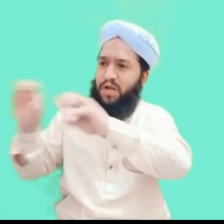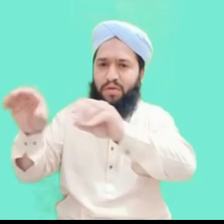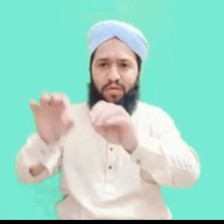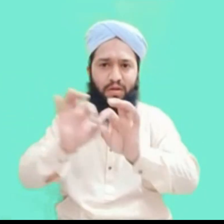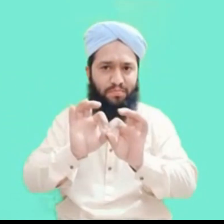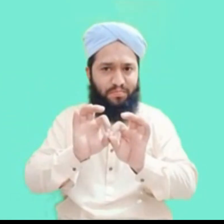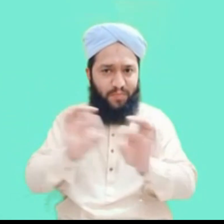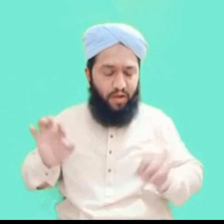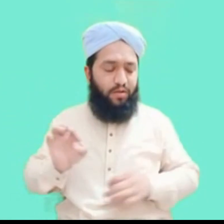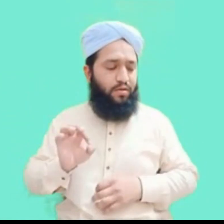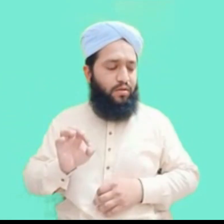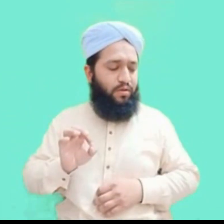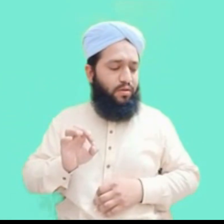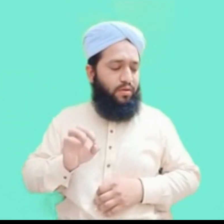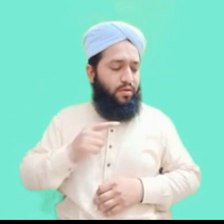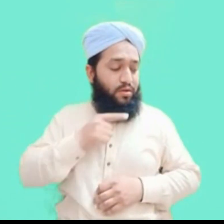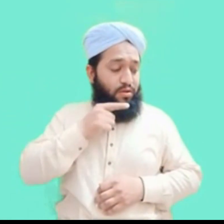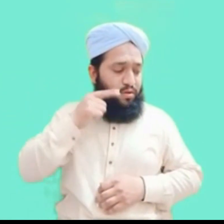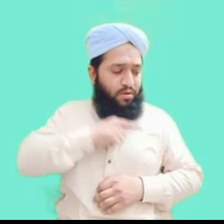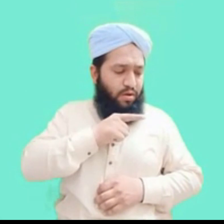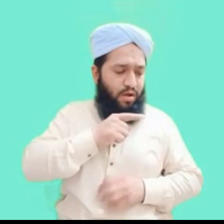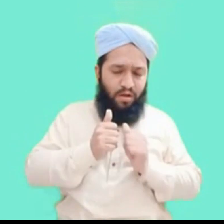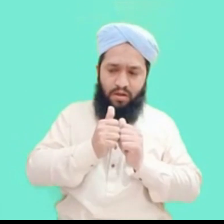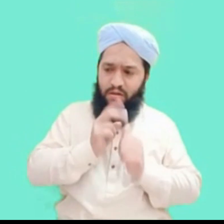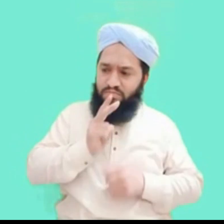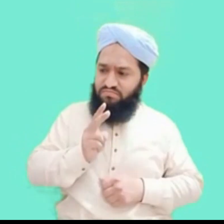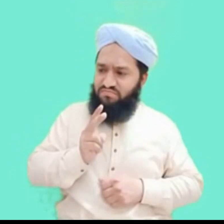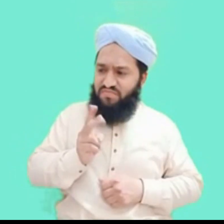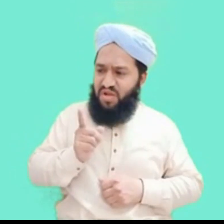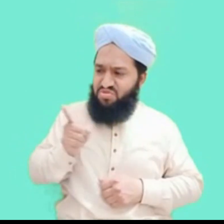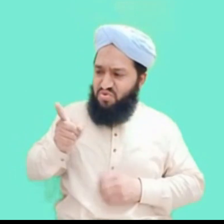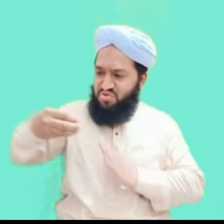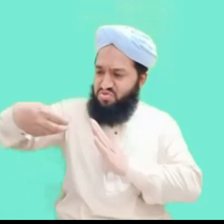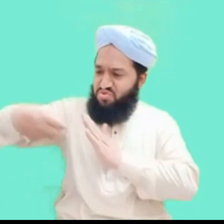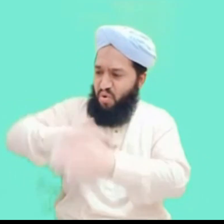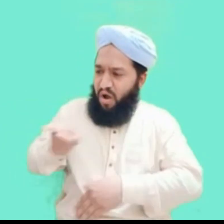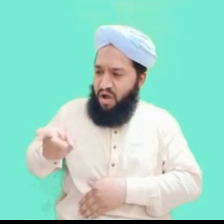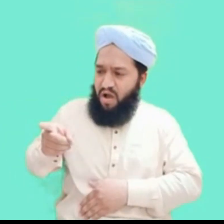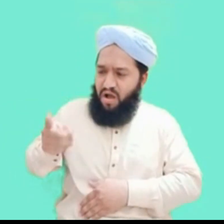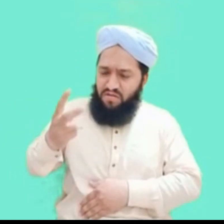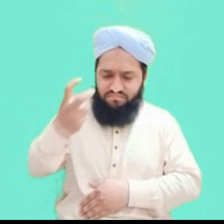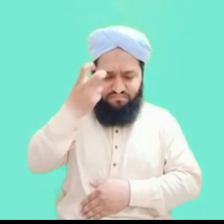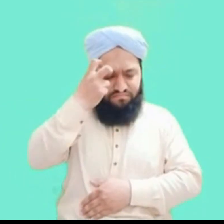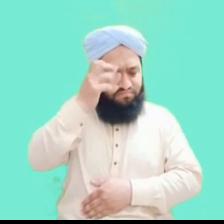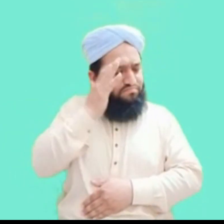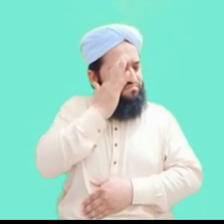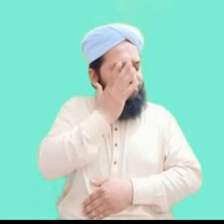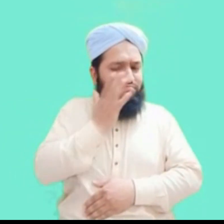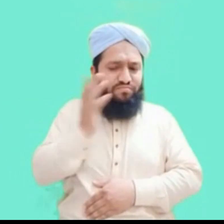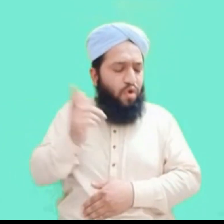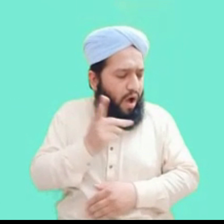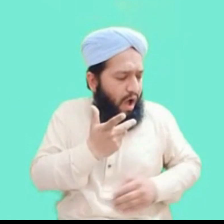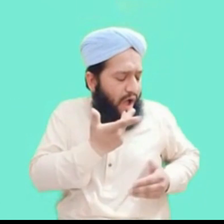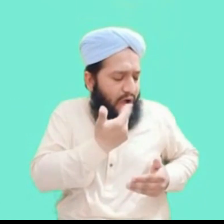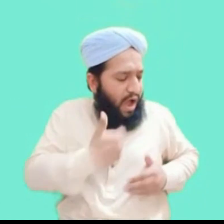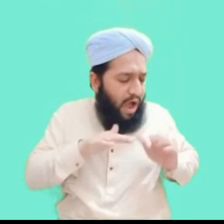تو آپ نے کیا فرمایا؟ آپ نے فرمایا کہ تم نے میرے ساتھ خیانت کی ہے۔ آپ ناراض ہو گئے۔ وہ شخص حیران ہو گیا، کہا حضرت